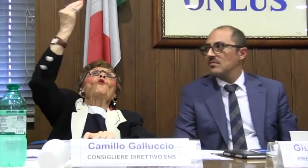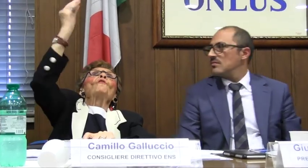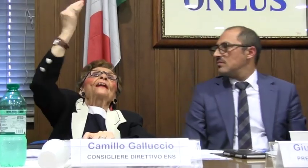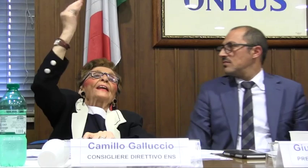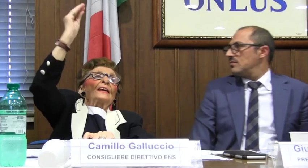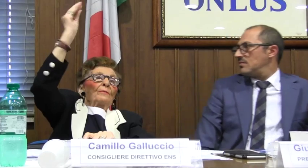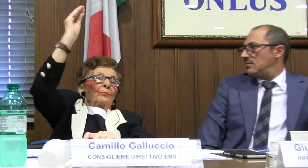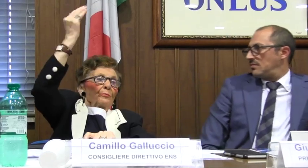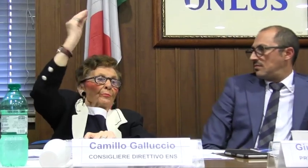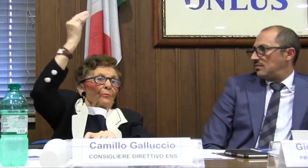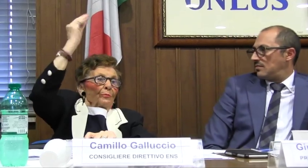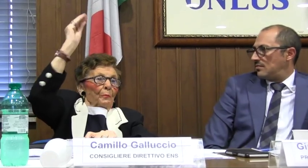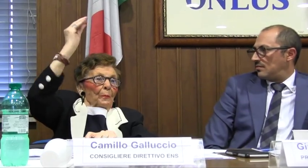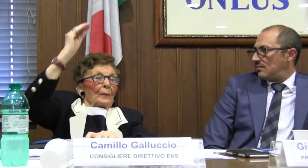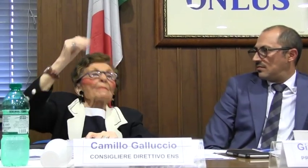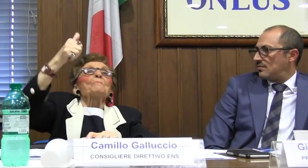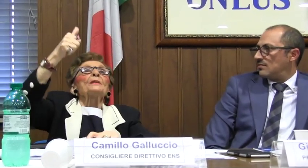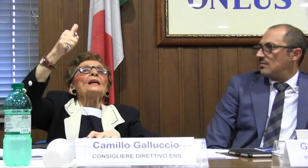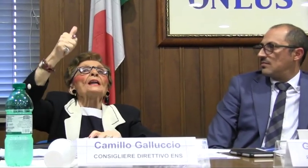ero giovane,